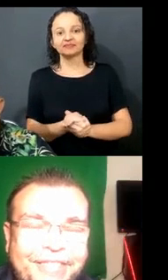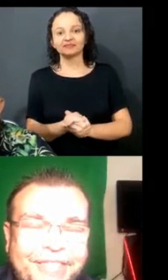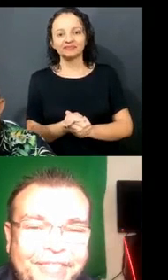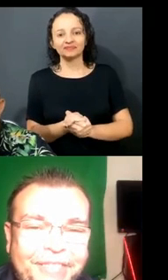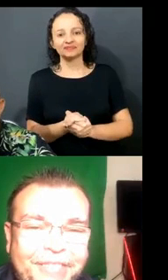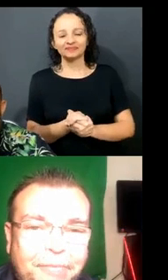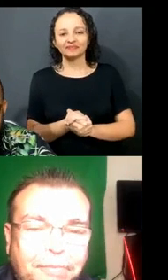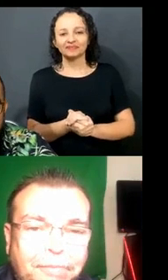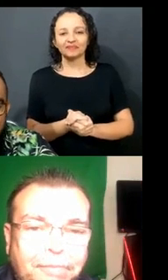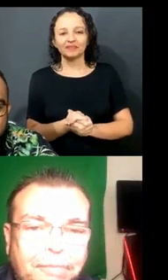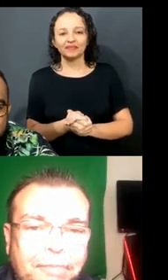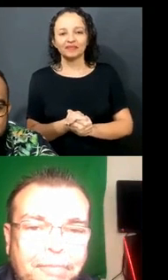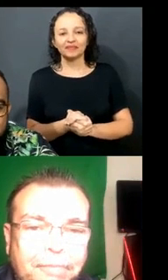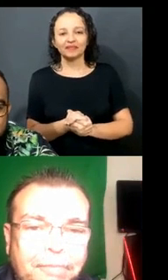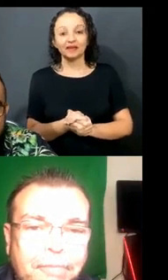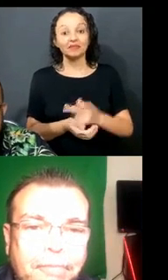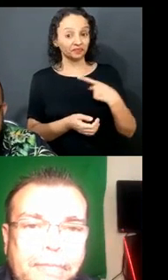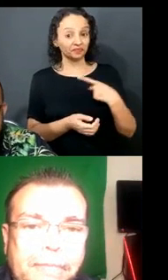bom.